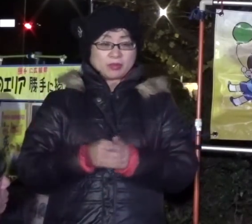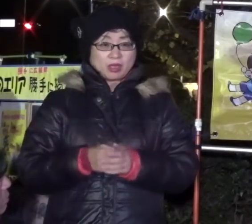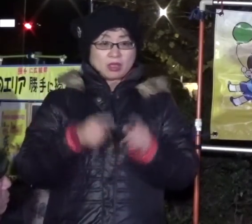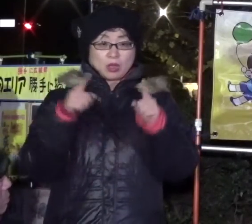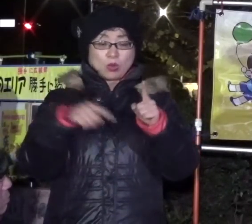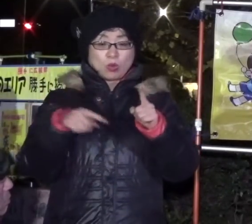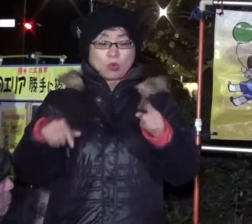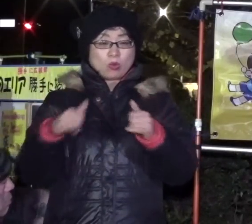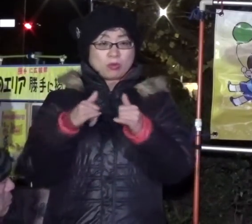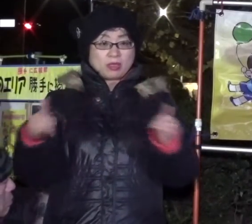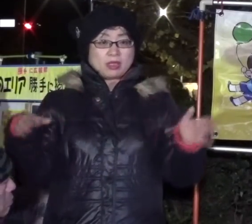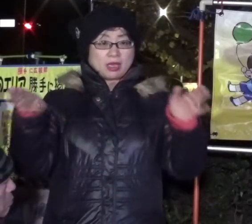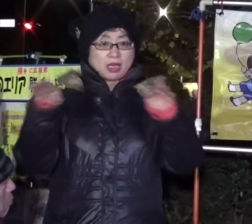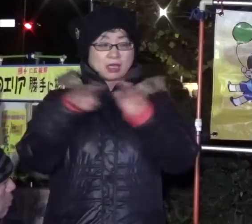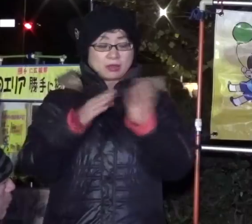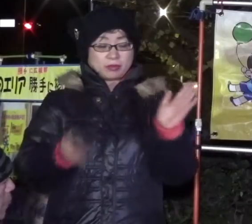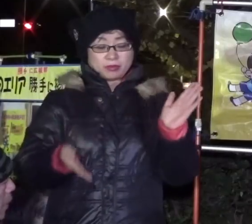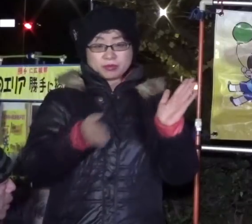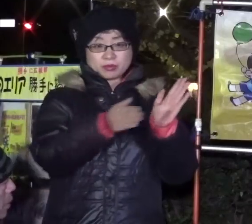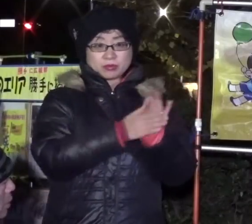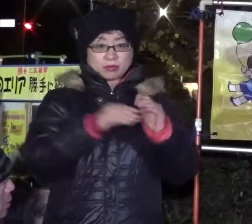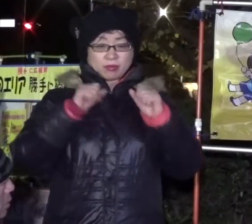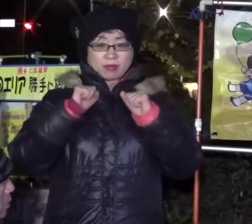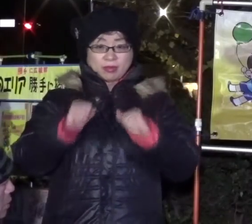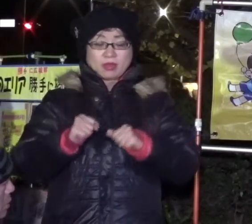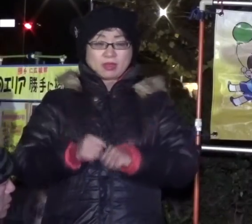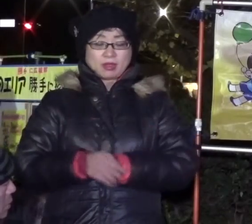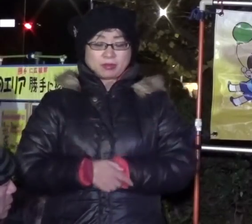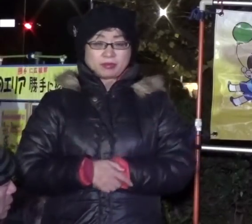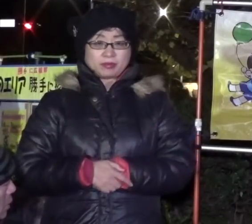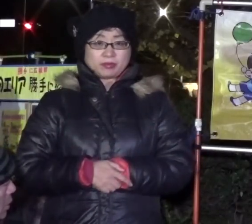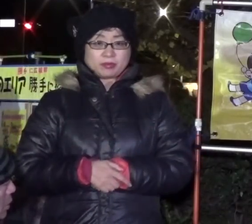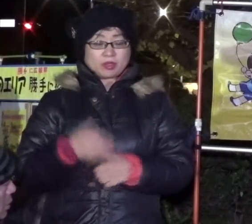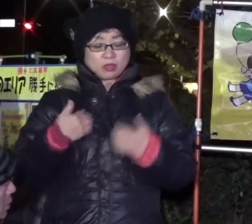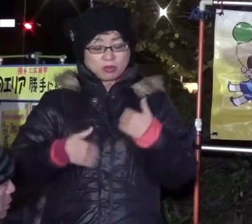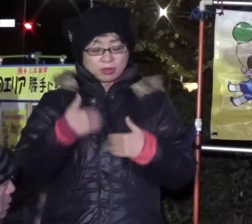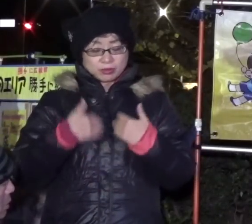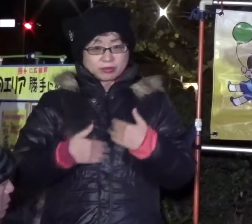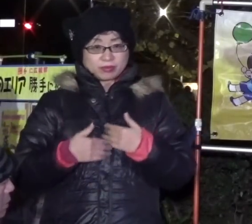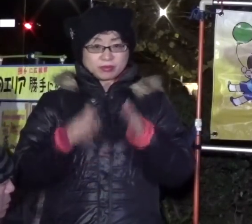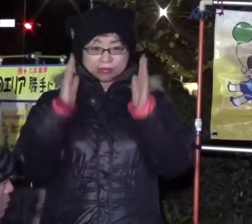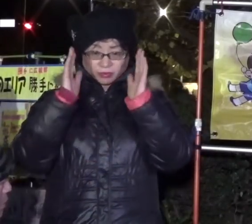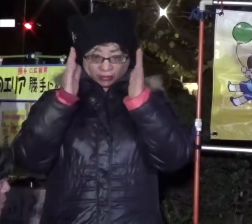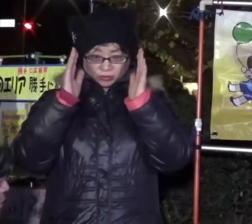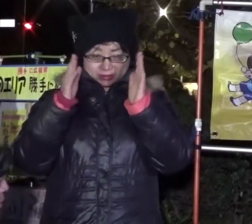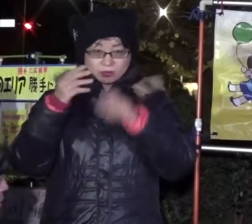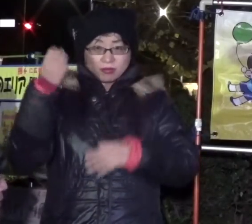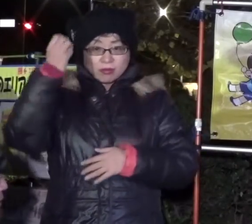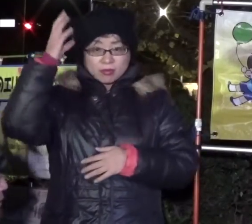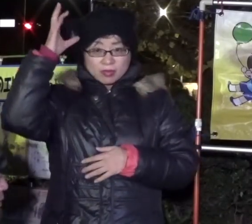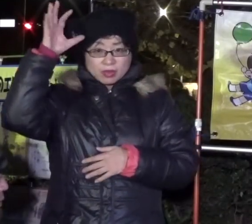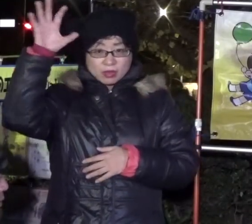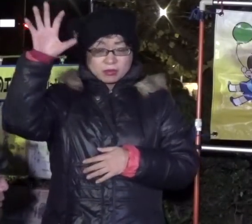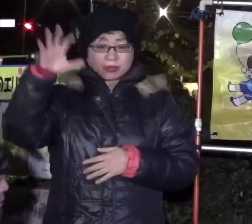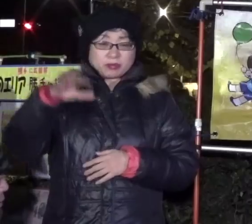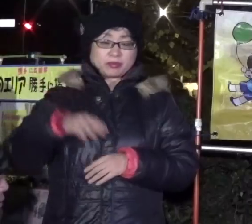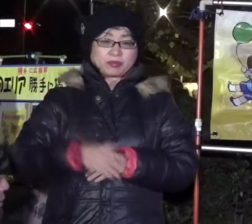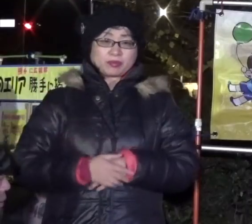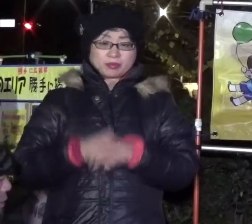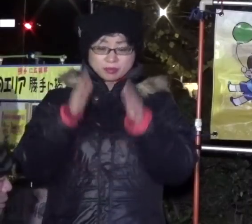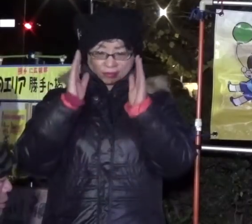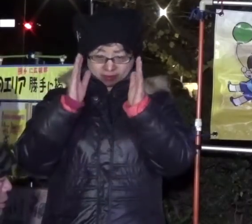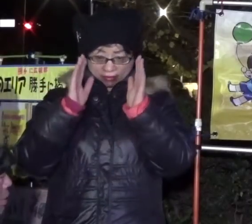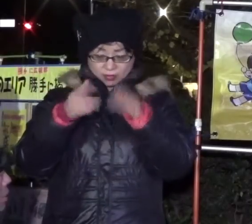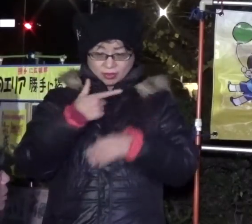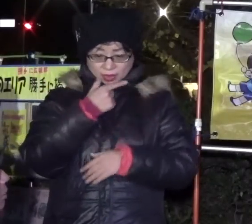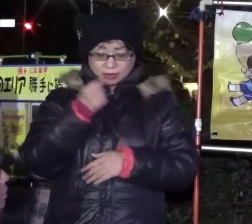館の悲観誌に掲載されることになりました。で、このような嬉しい取り組み希望にしながら頑張っていき